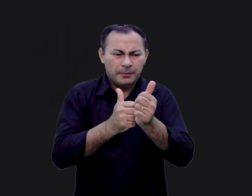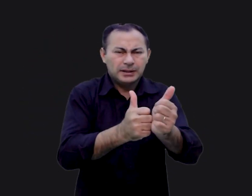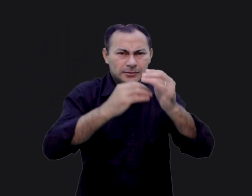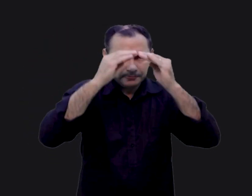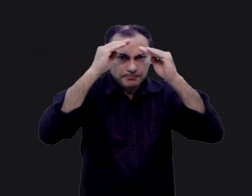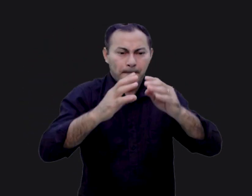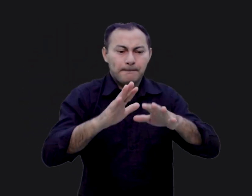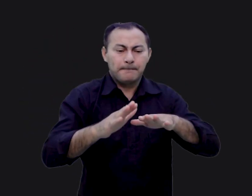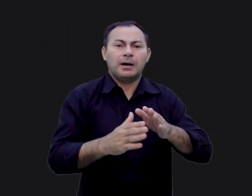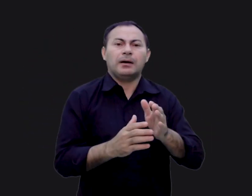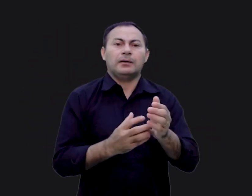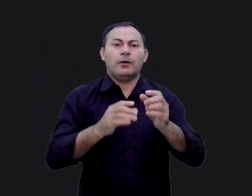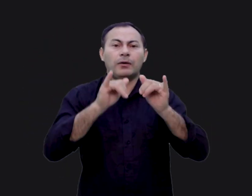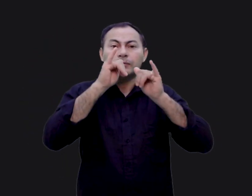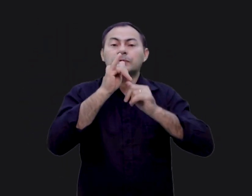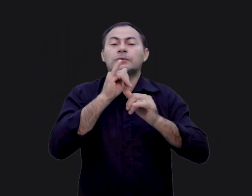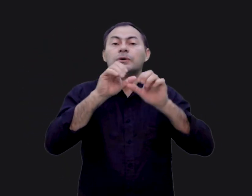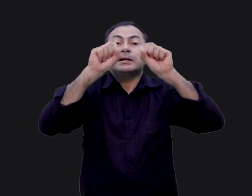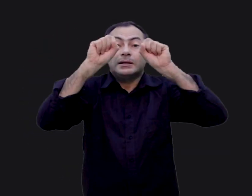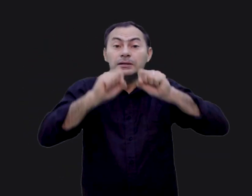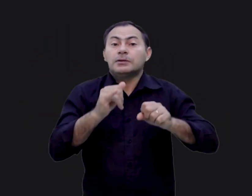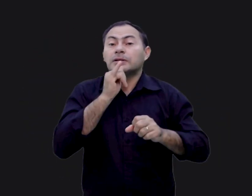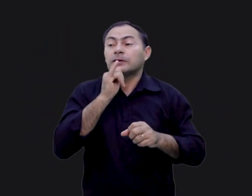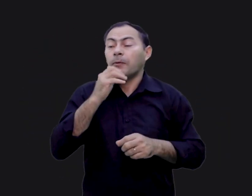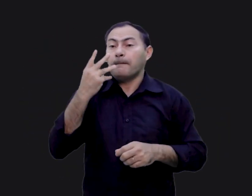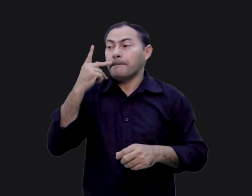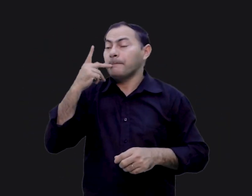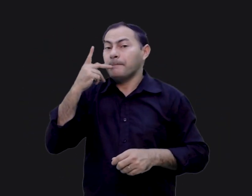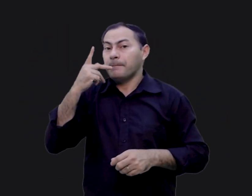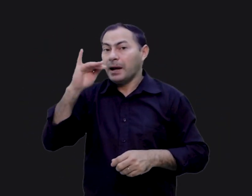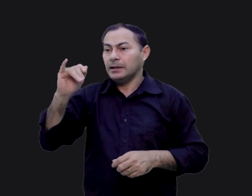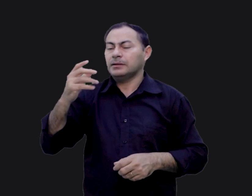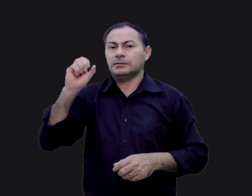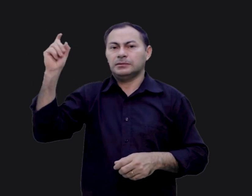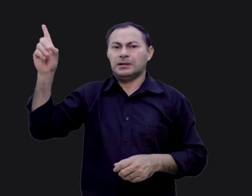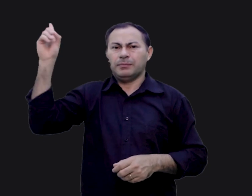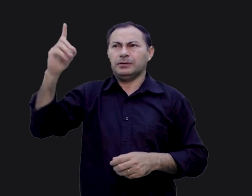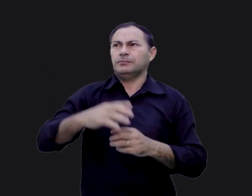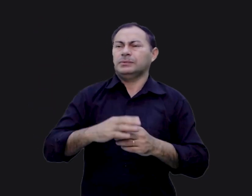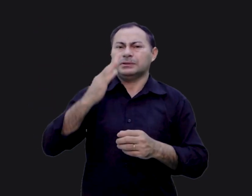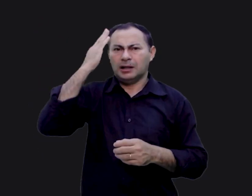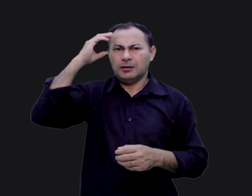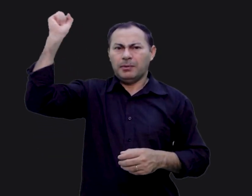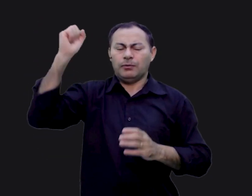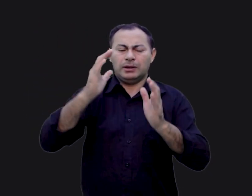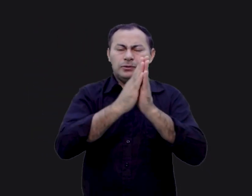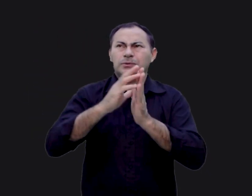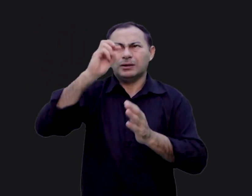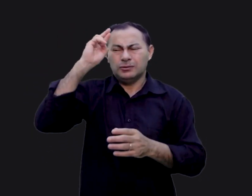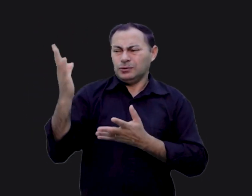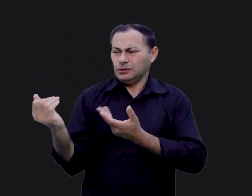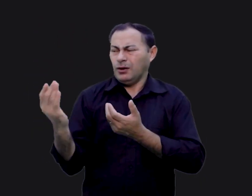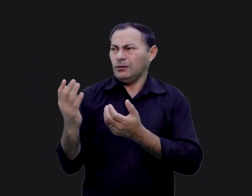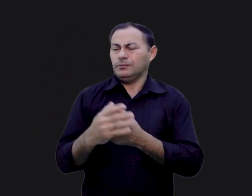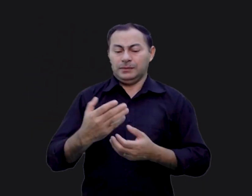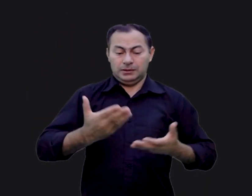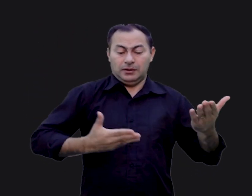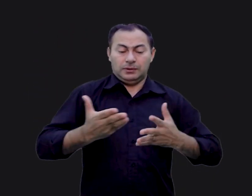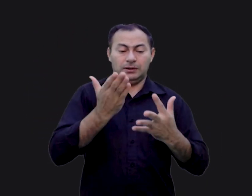passos de seu pai. Salomão orou, Senhor, eu não passo de um jovem e não sei o que fazer. Teu servo está aqui